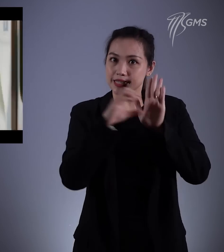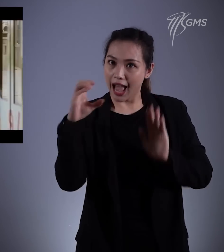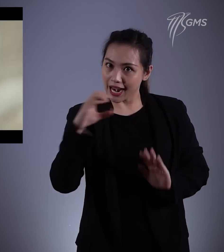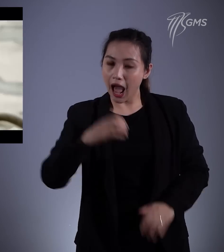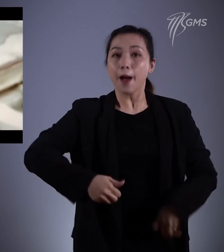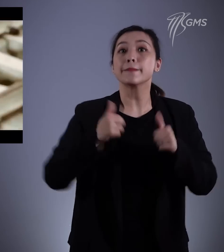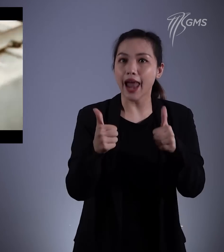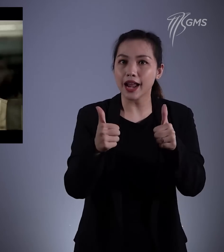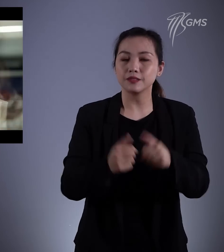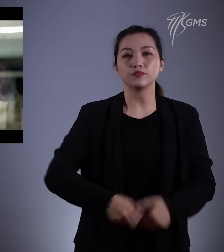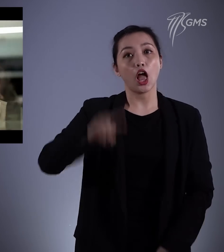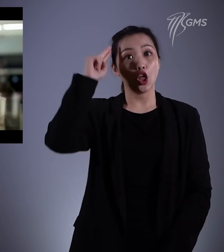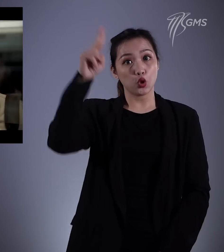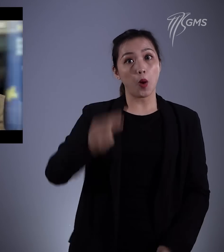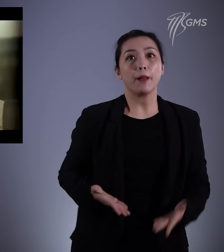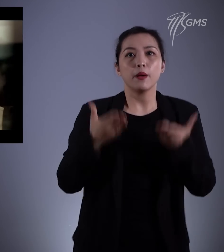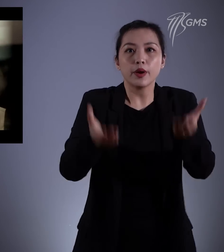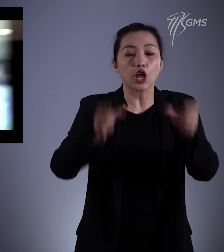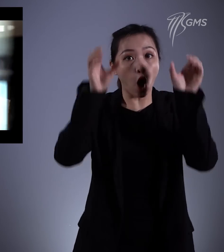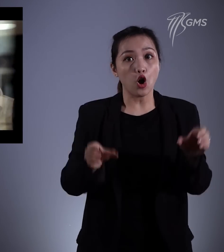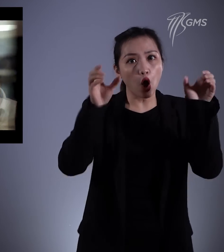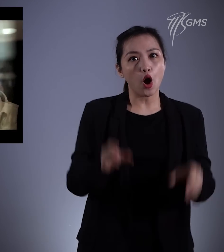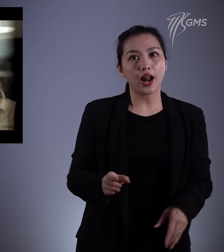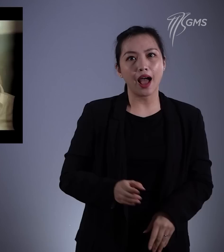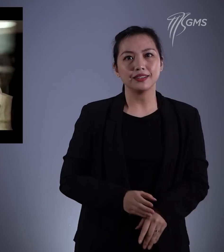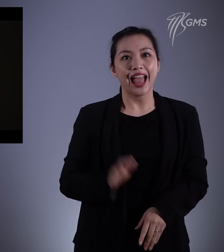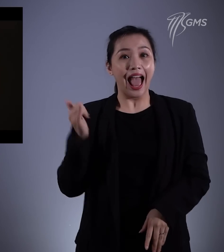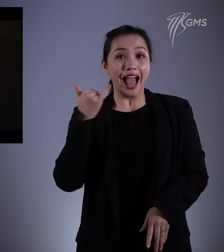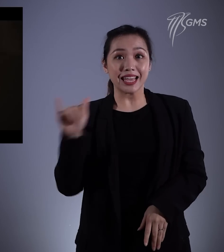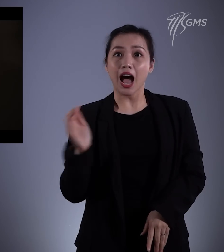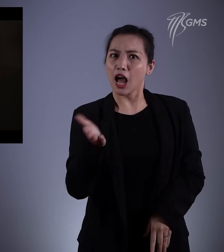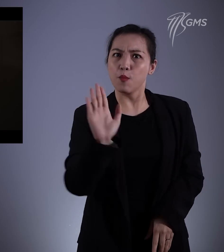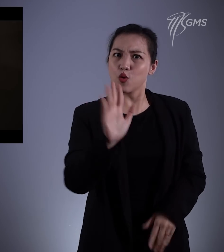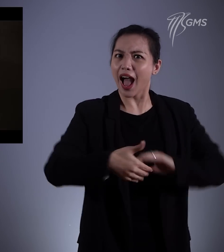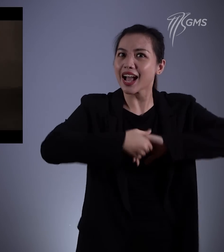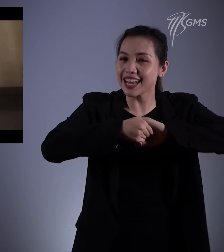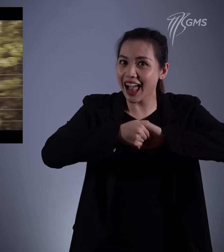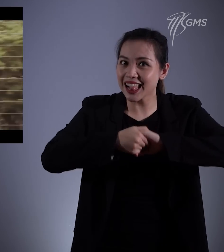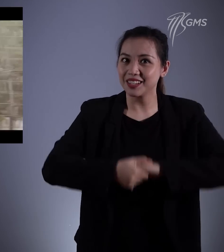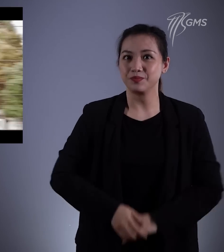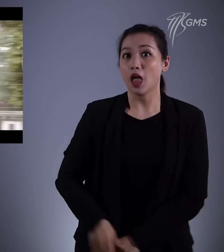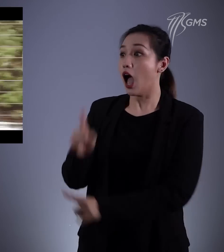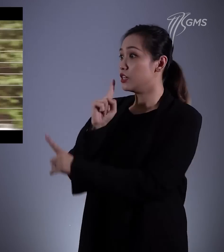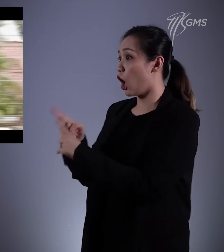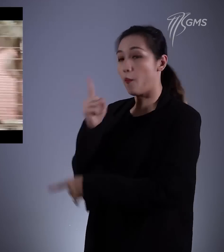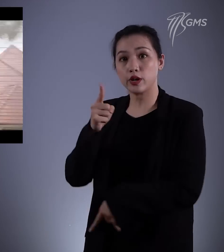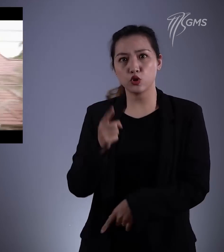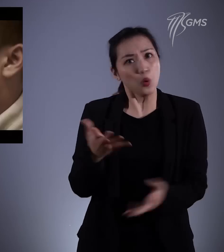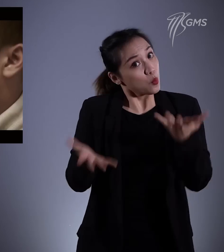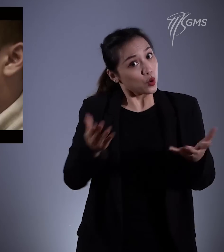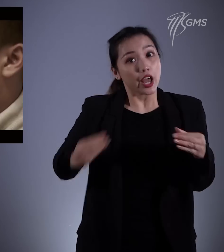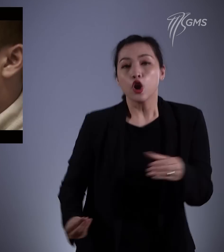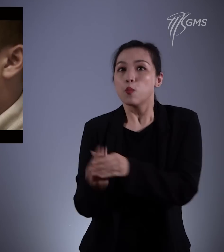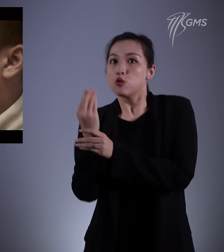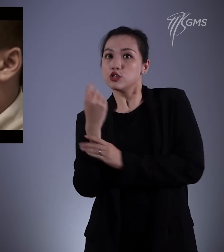Tuhan akan mengirim kepadamu orang-orang yang tanpa wajah, tanpa nama untuk menguatkan Anda. Jawaban kadang-kadang muncul dari tempat tak